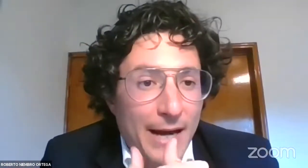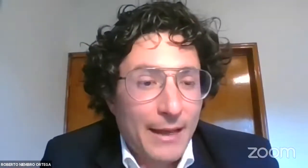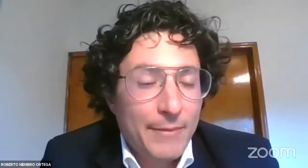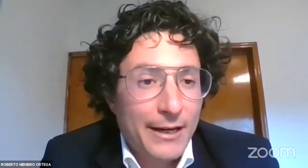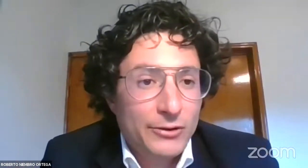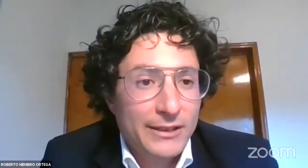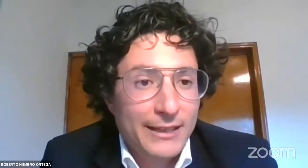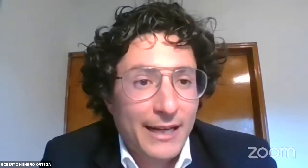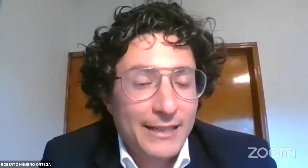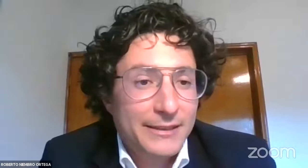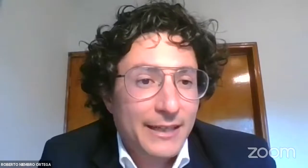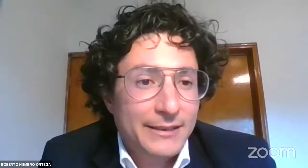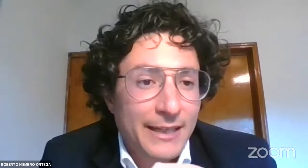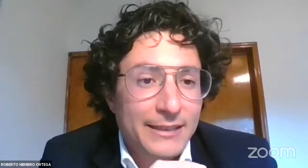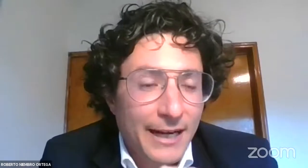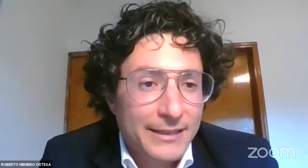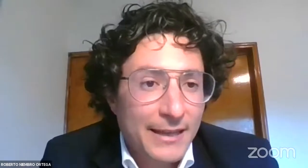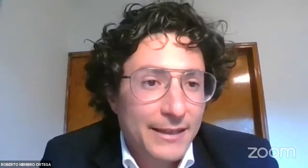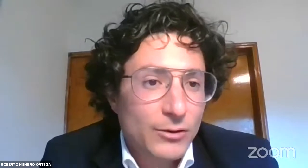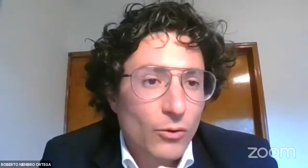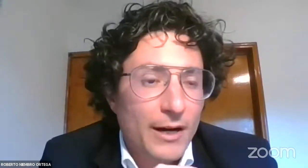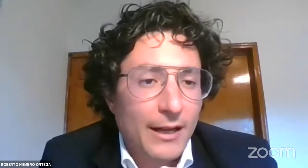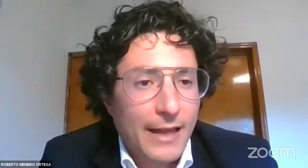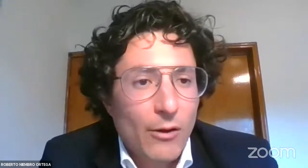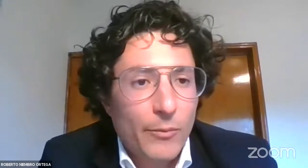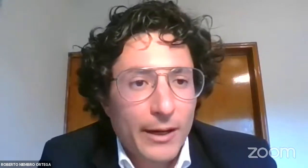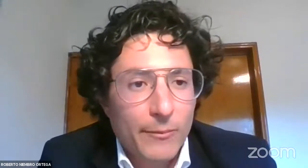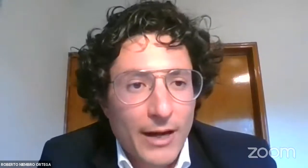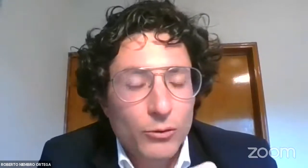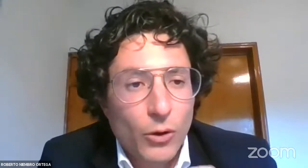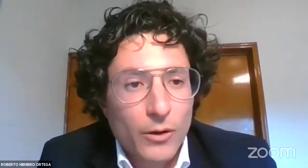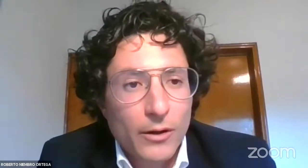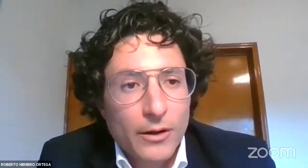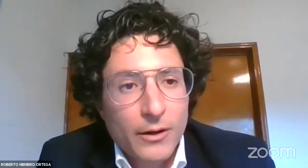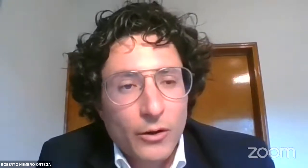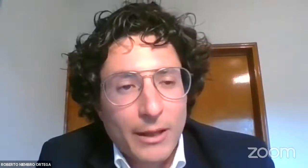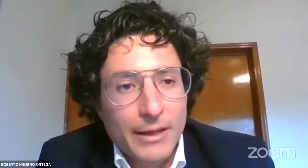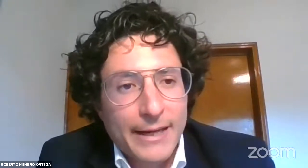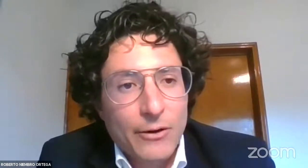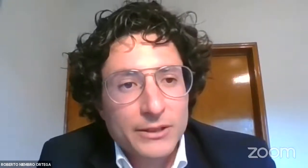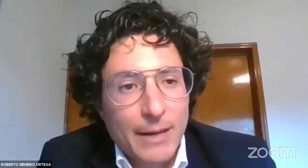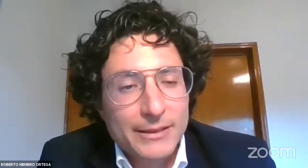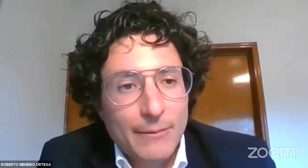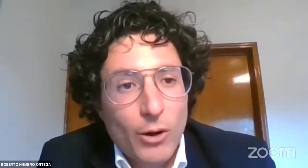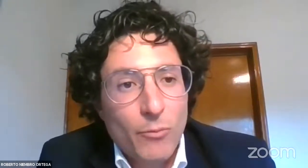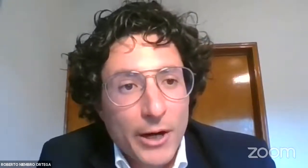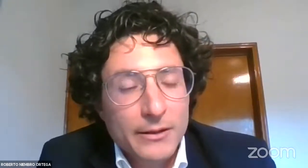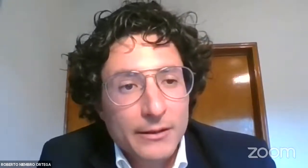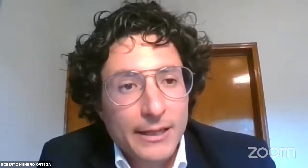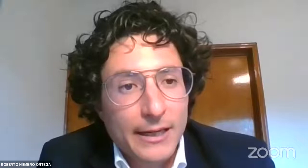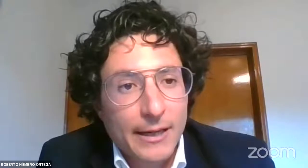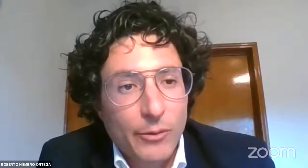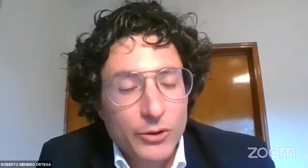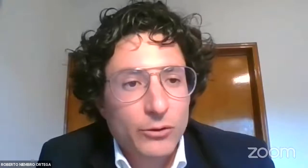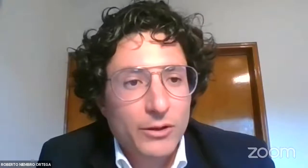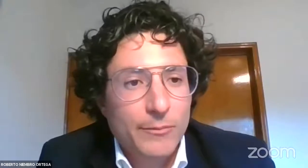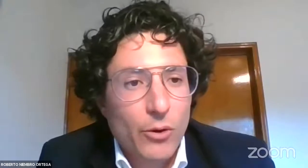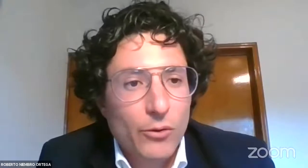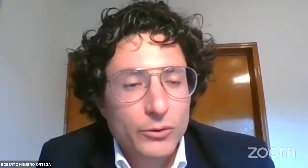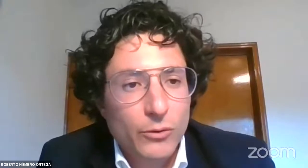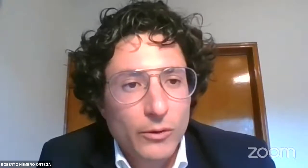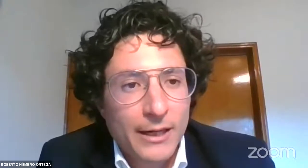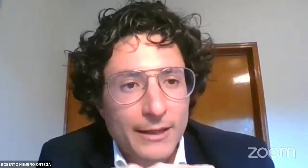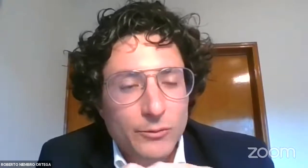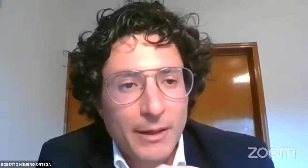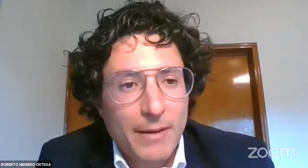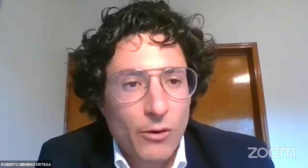empieza a cambiar también en los 70. Es interesante, esto lo ha relatado, por ejemplo, un autor norteamericano que se llama Samuel Moyne, que por cierto hace